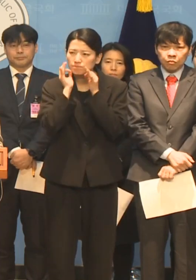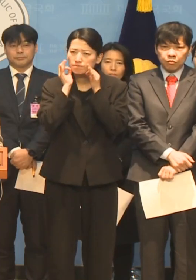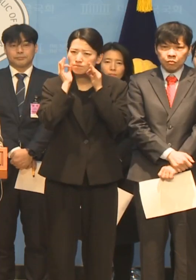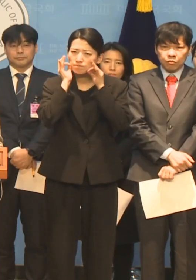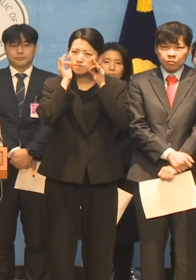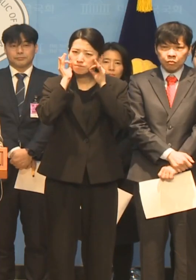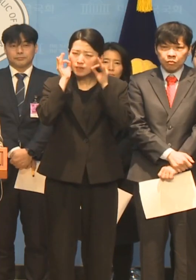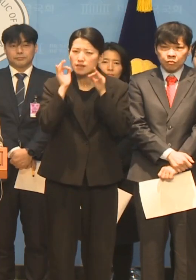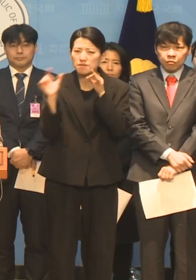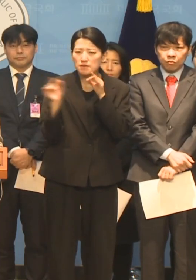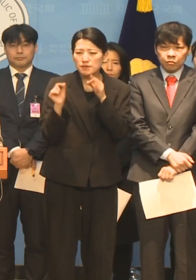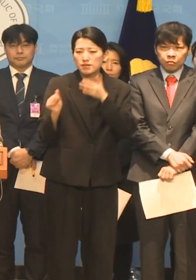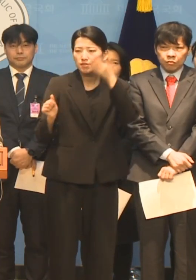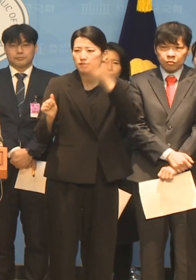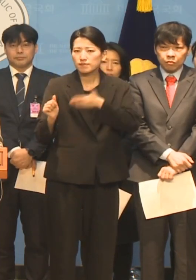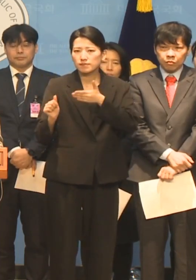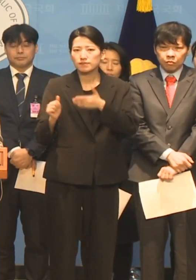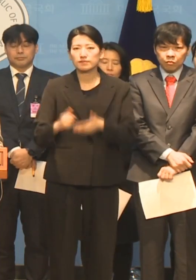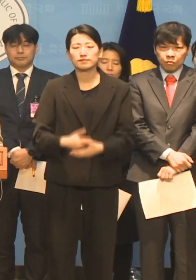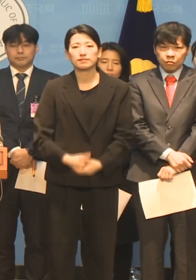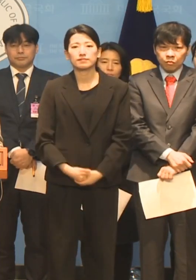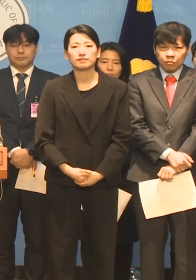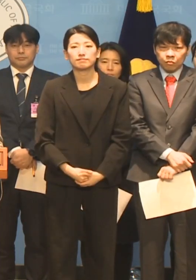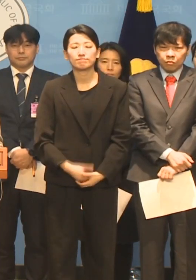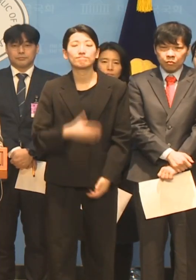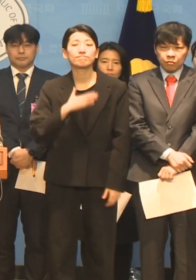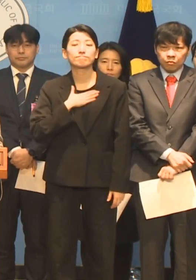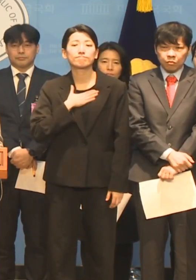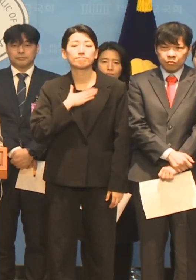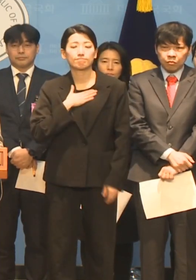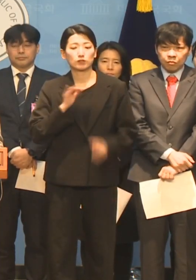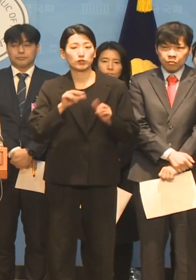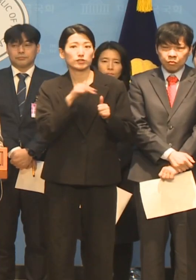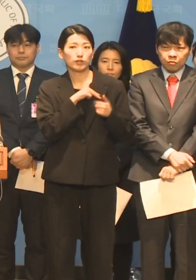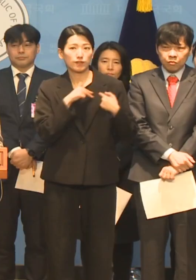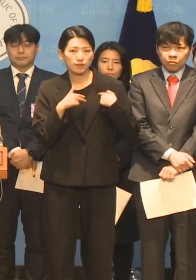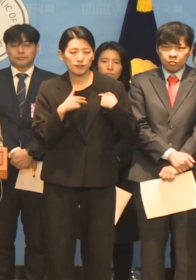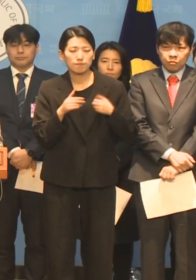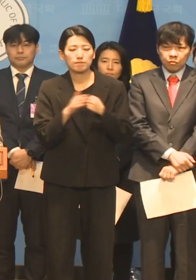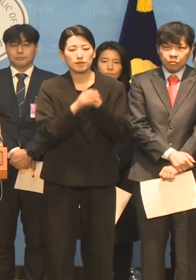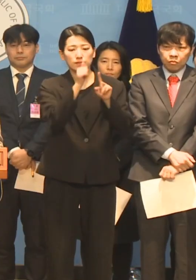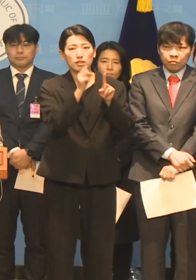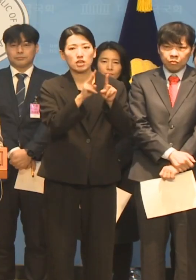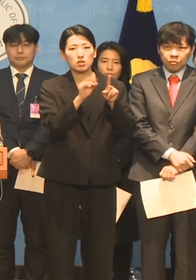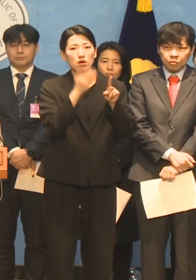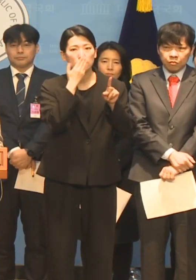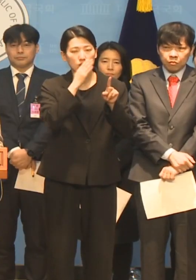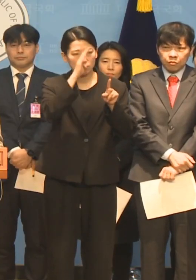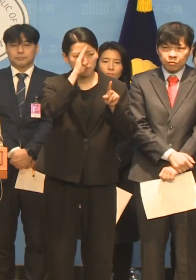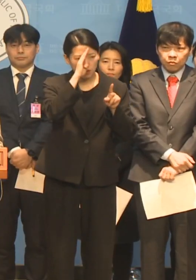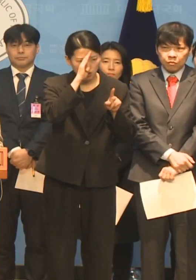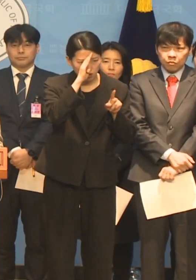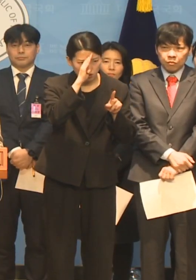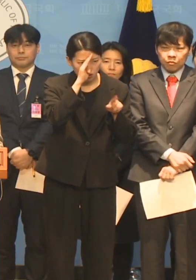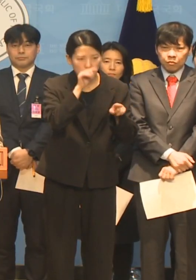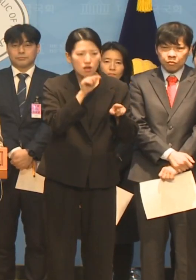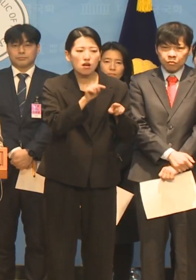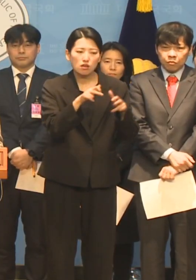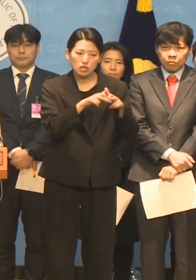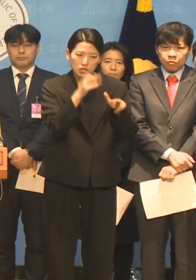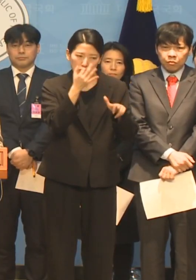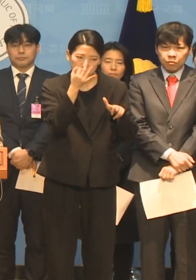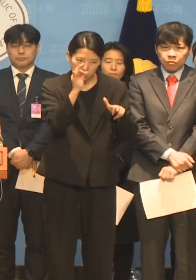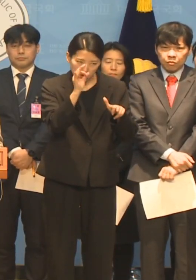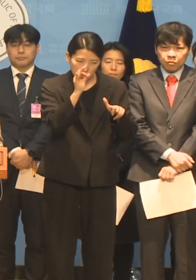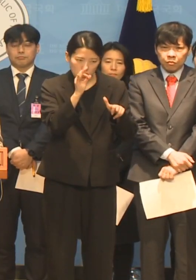것을 강력히 촉구합니다. 저도 국회에서 일형 당뇨병을 시작으로 장애로 인정되어야